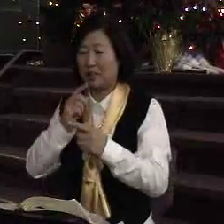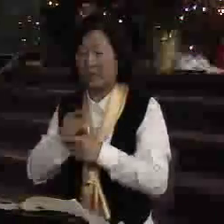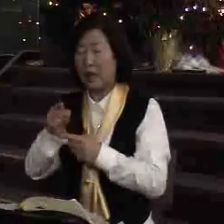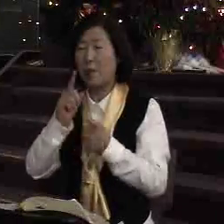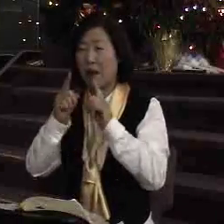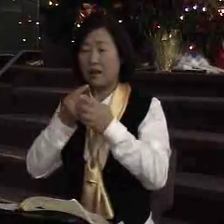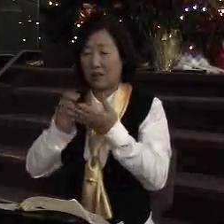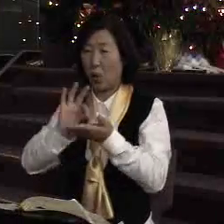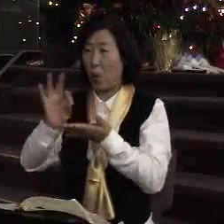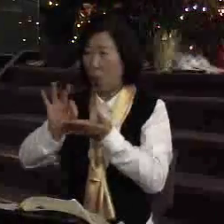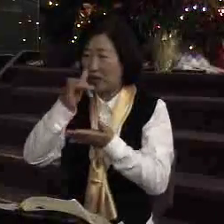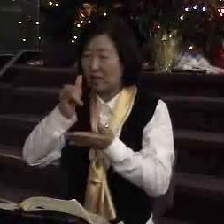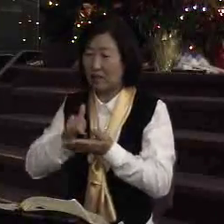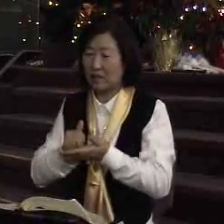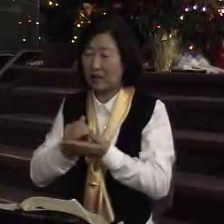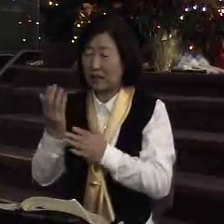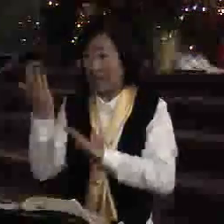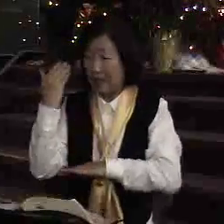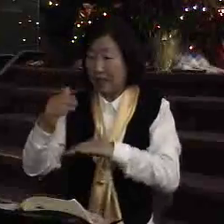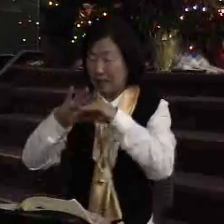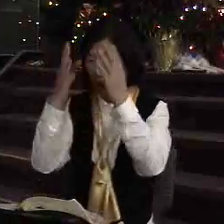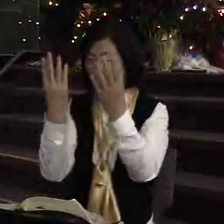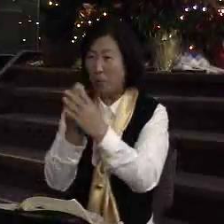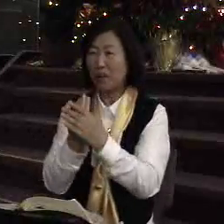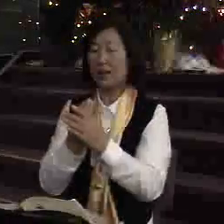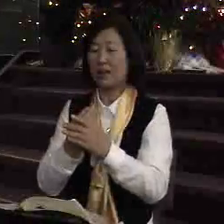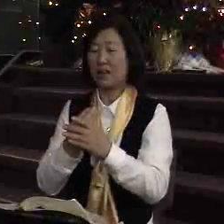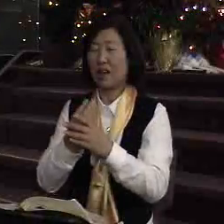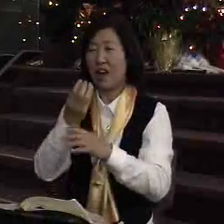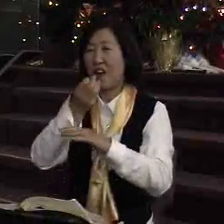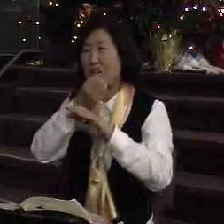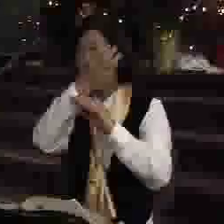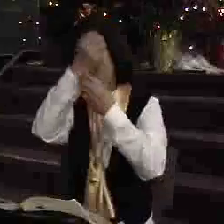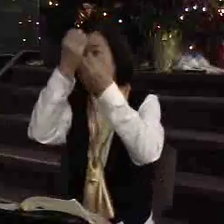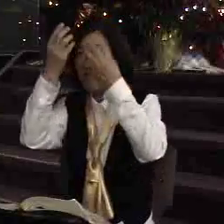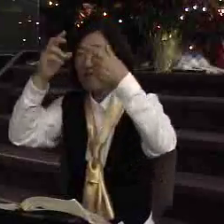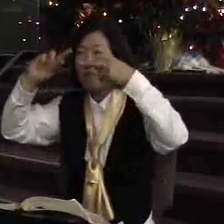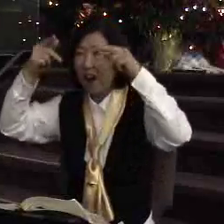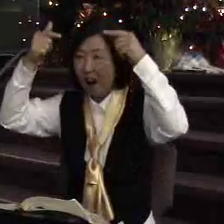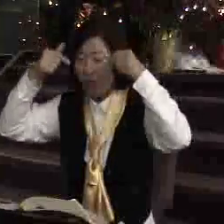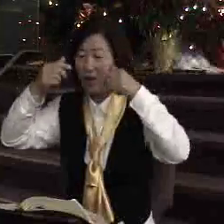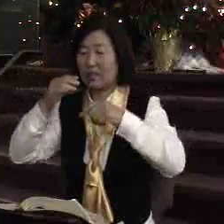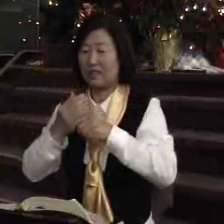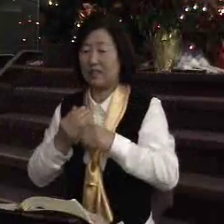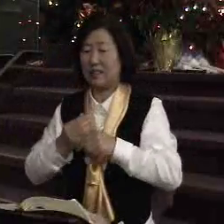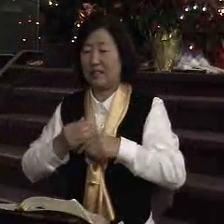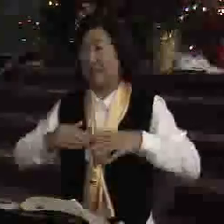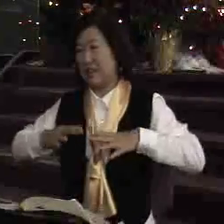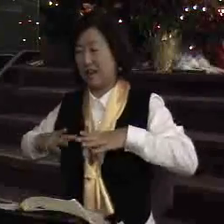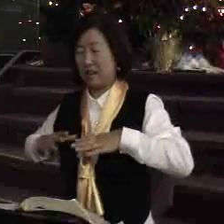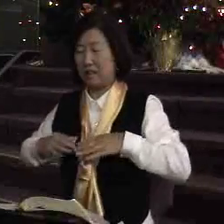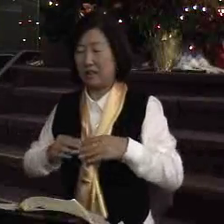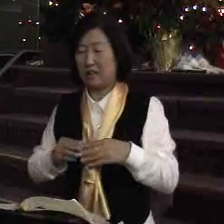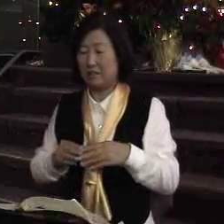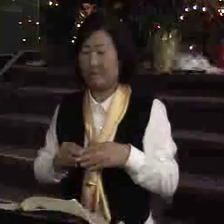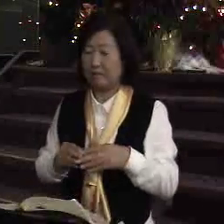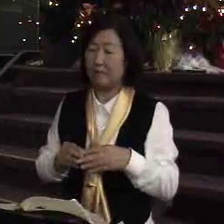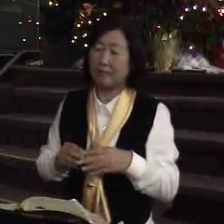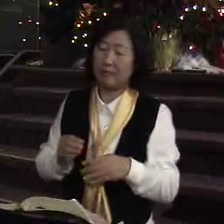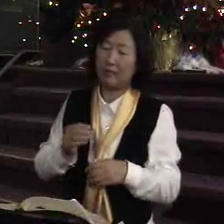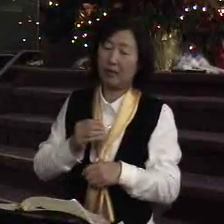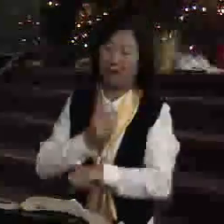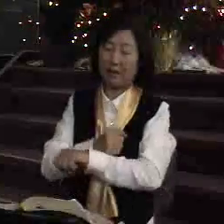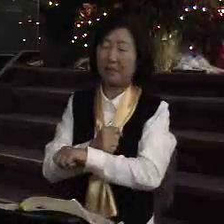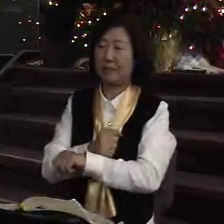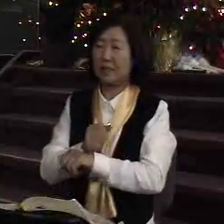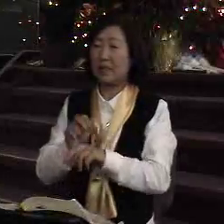써요. 전에는 이게 다였는데 이게 내 면류관이었고 나의 감투였고 내 그 로브였고